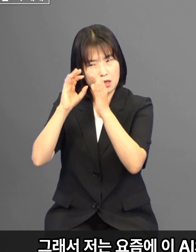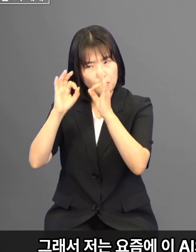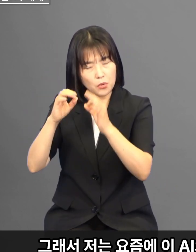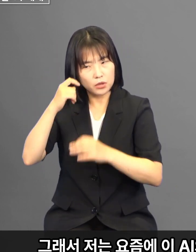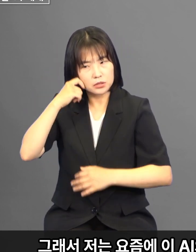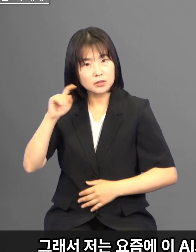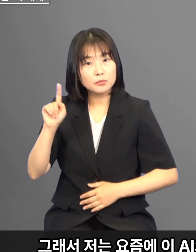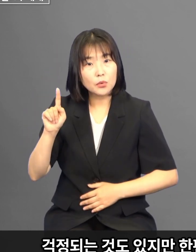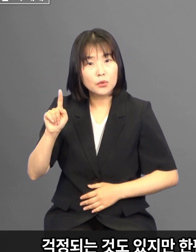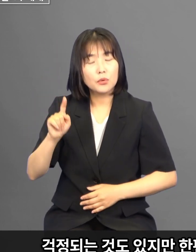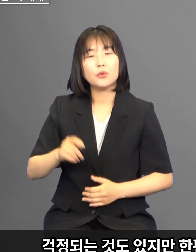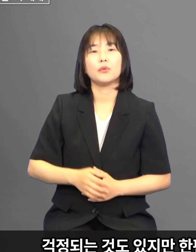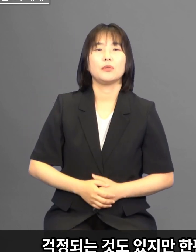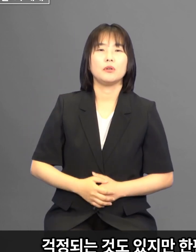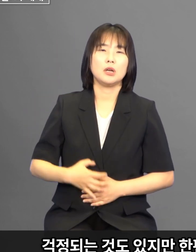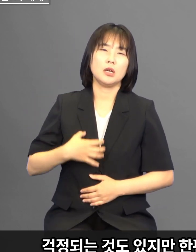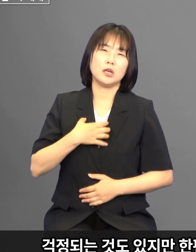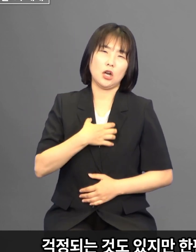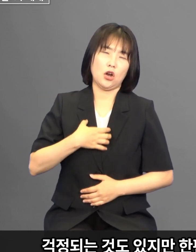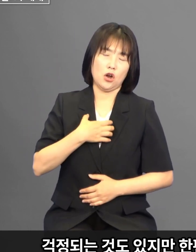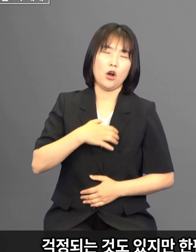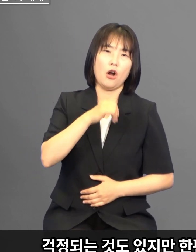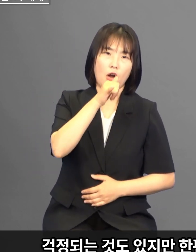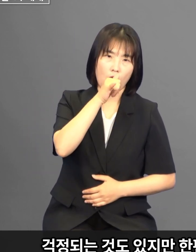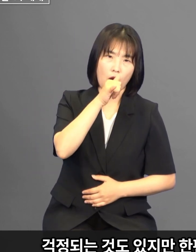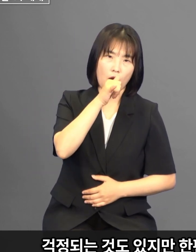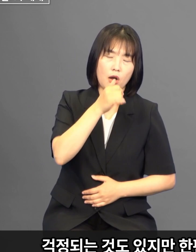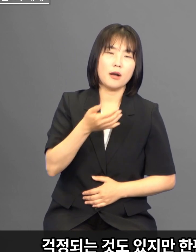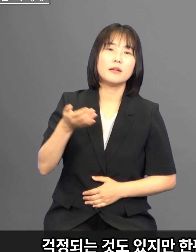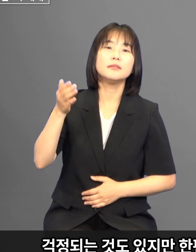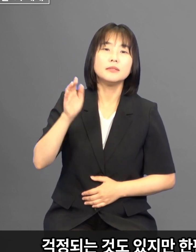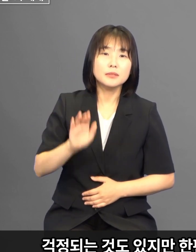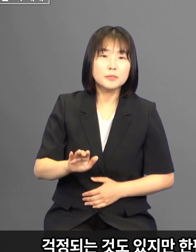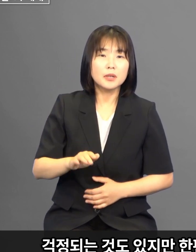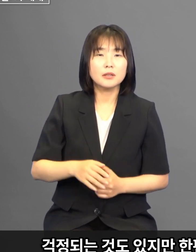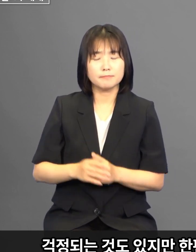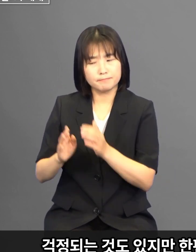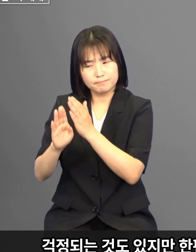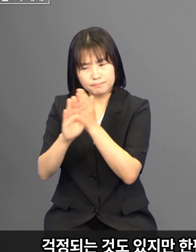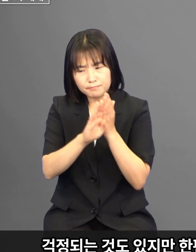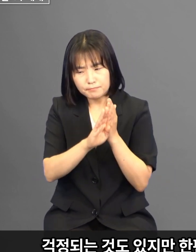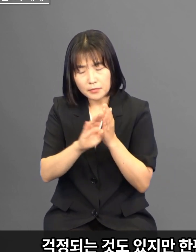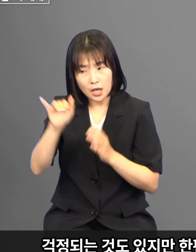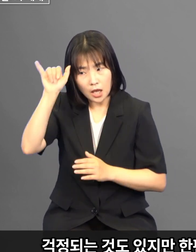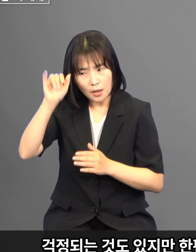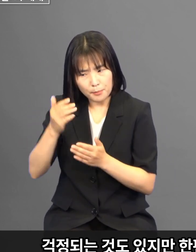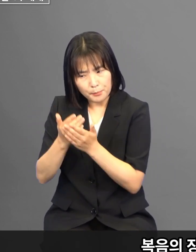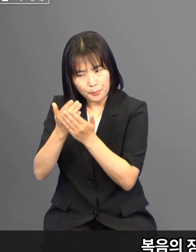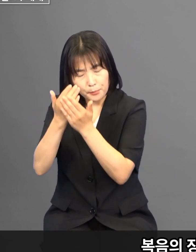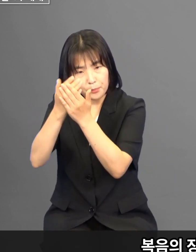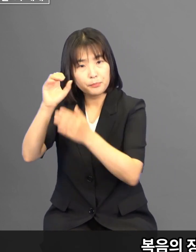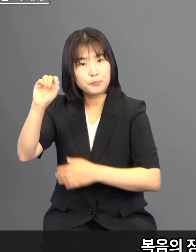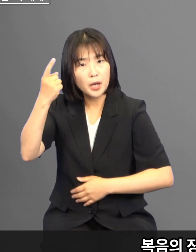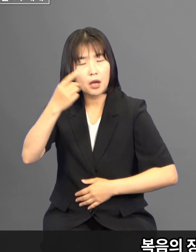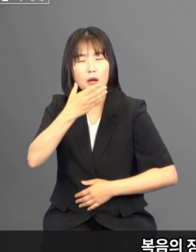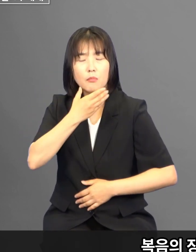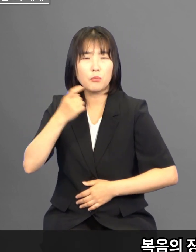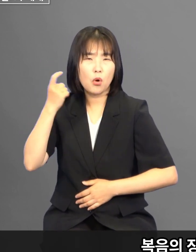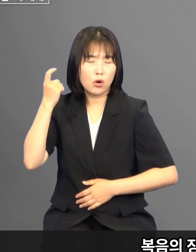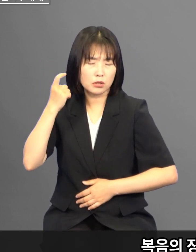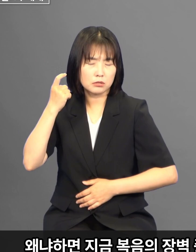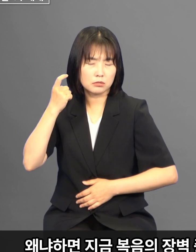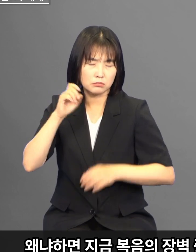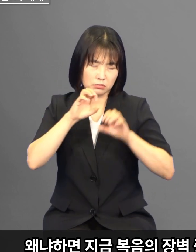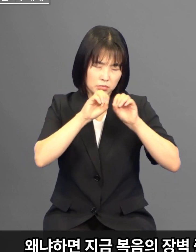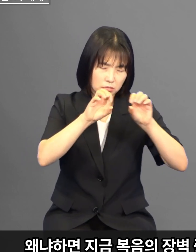뭐냐면 걱정되는 것도 있지만 한편으로는 이 AI의 발전으로 인하여서 복음의 장벽이 무너질